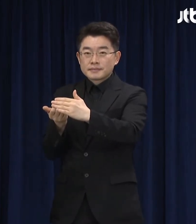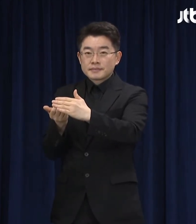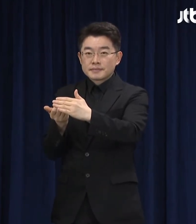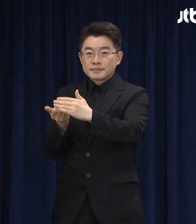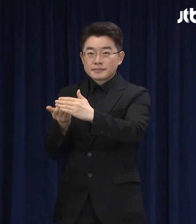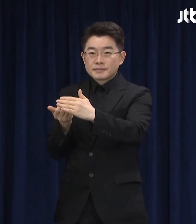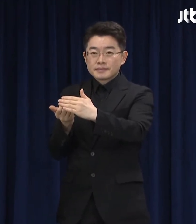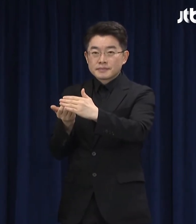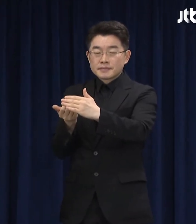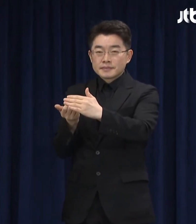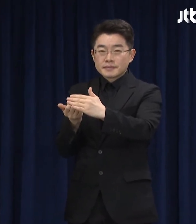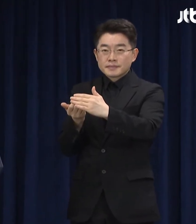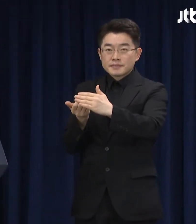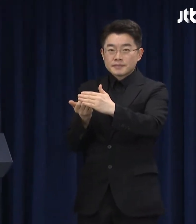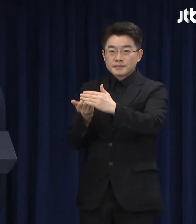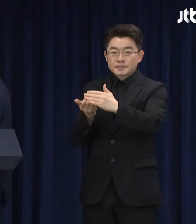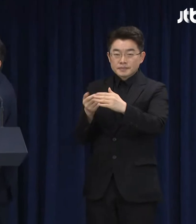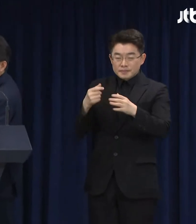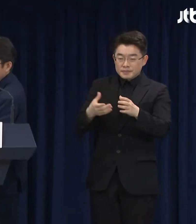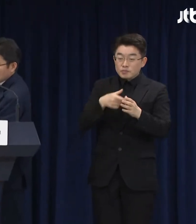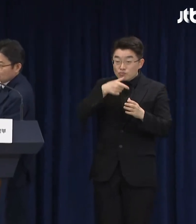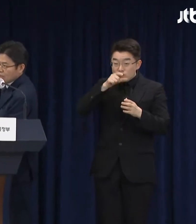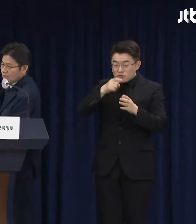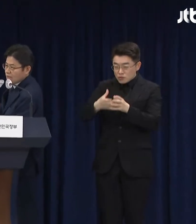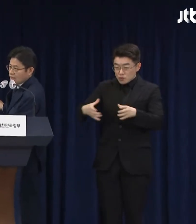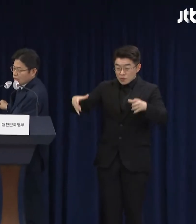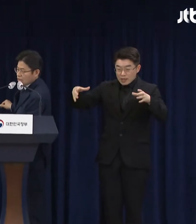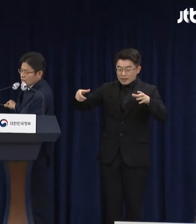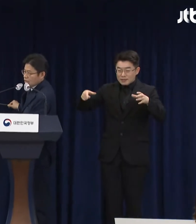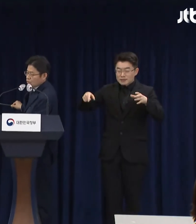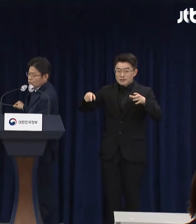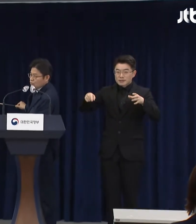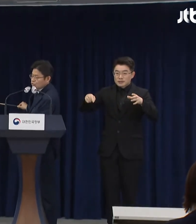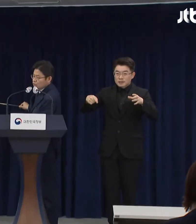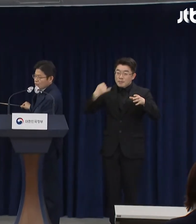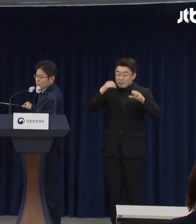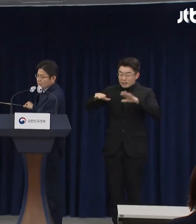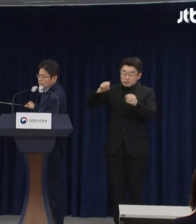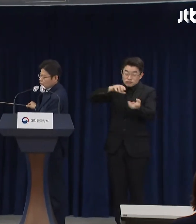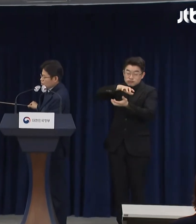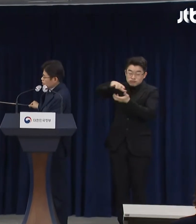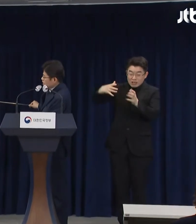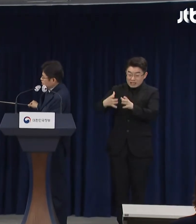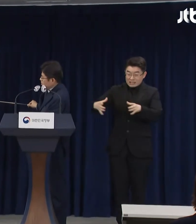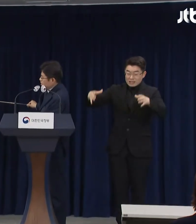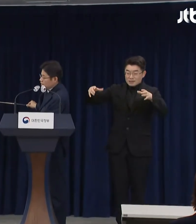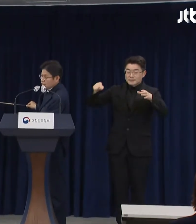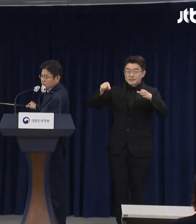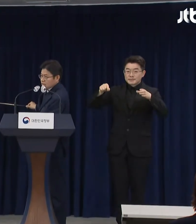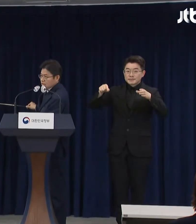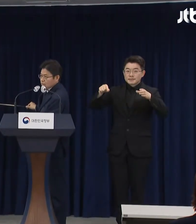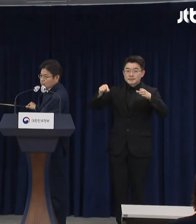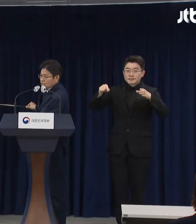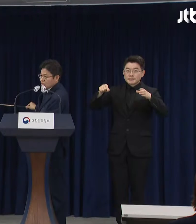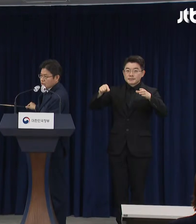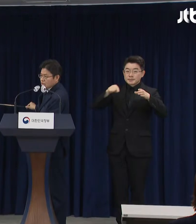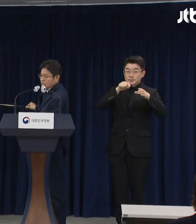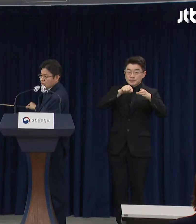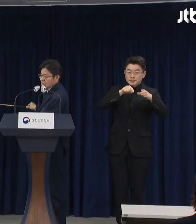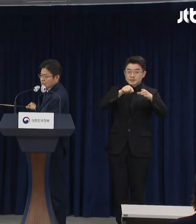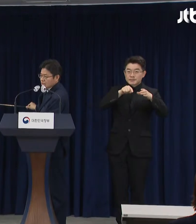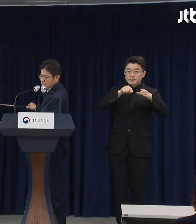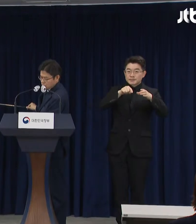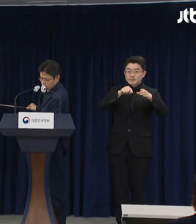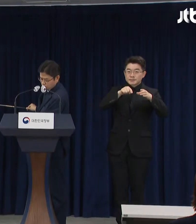바로 이 상류수조입니다. 상류수조에 해양 방출 전에 오염수와 바닷물이 섞인